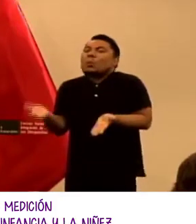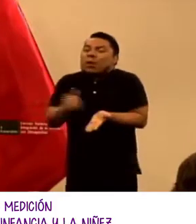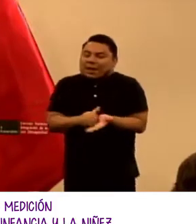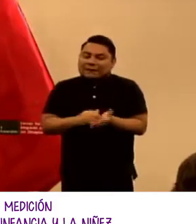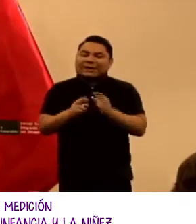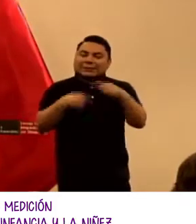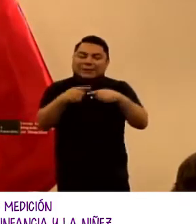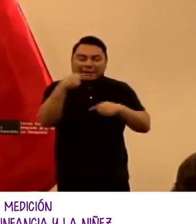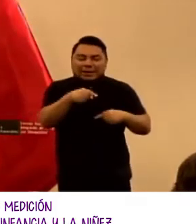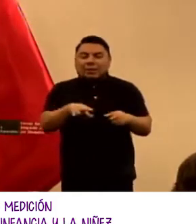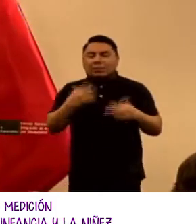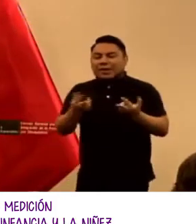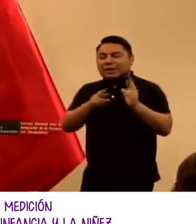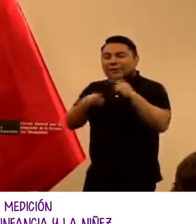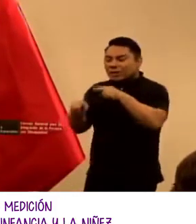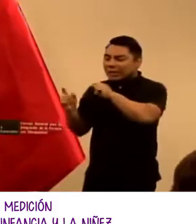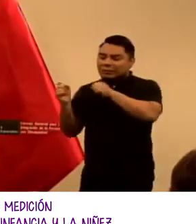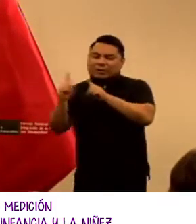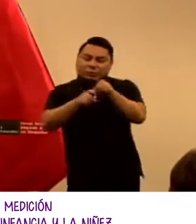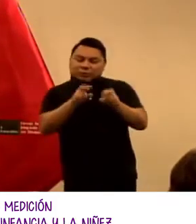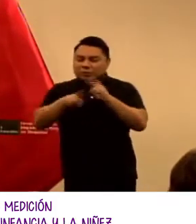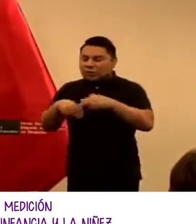administración del cuestionario.